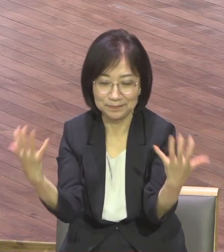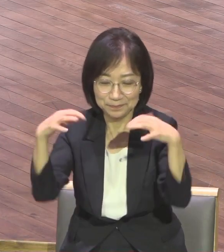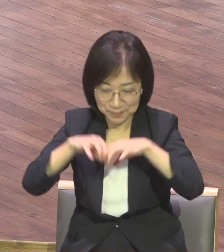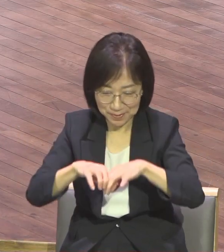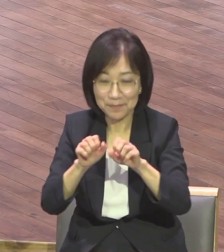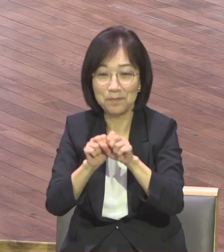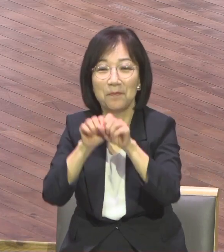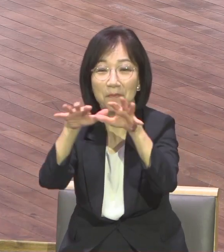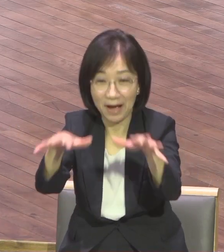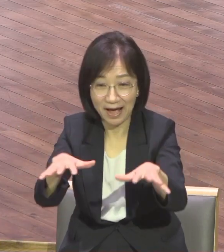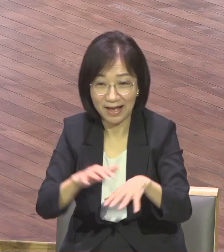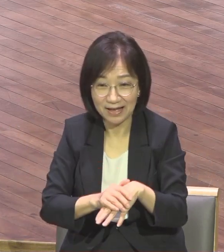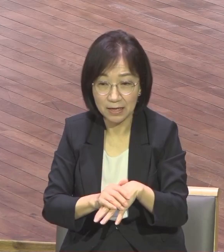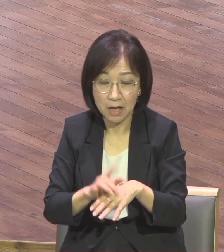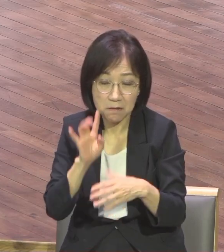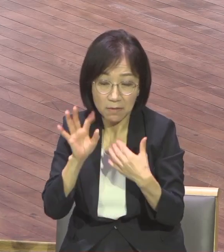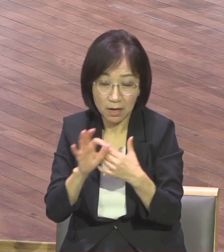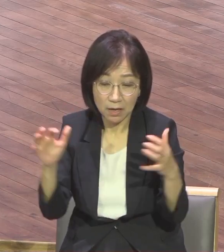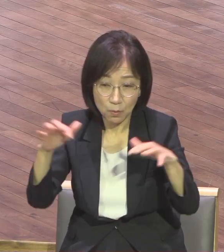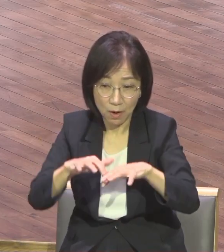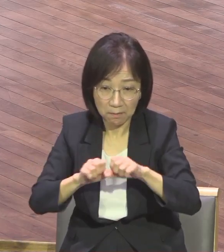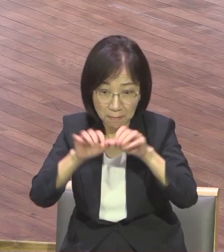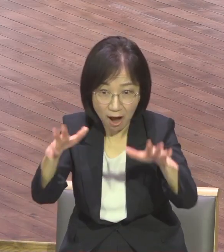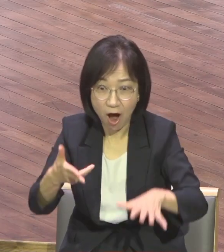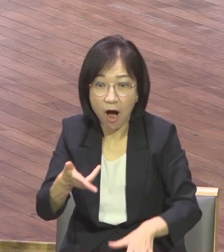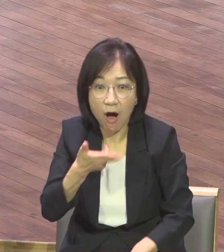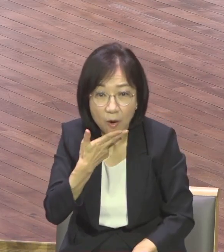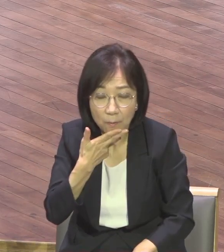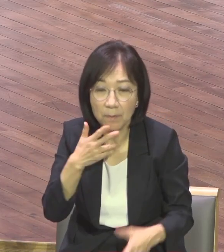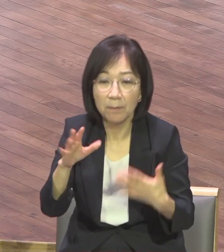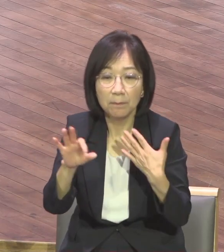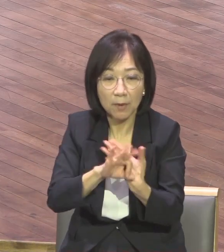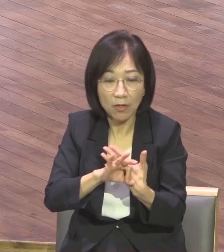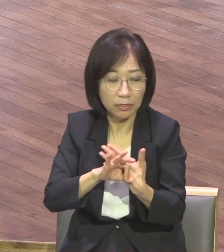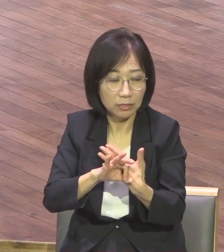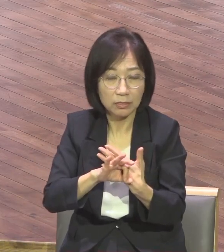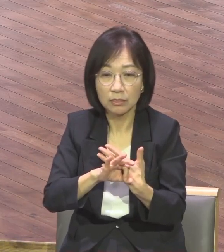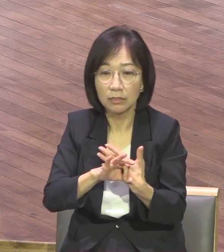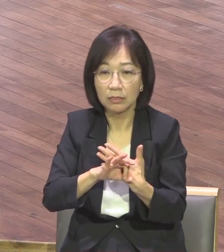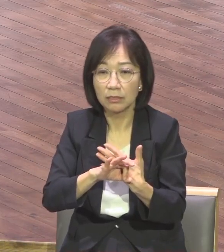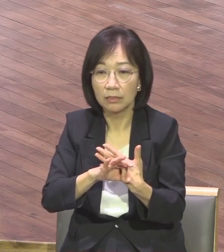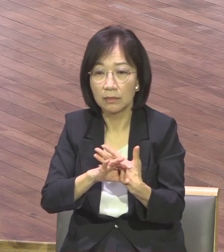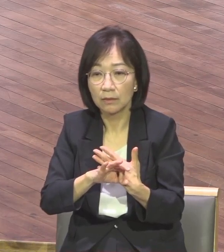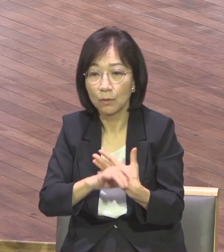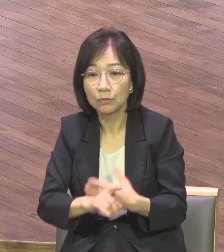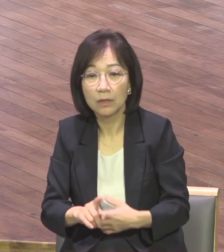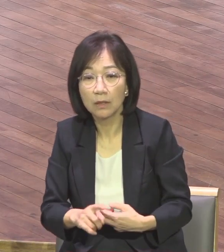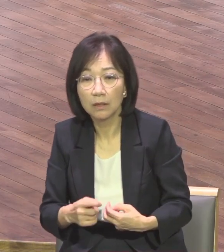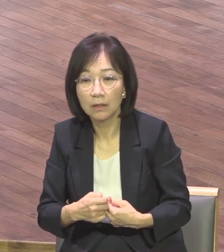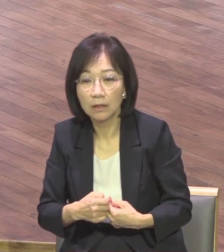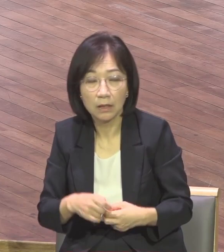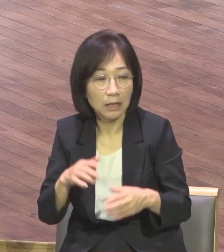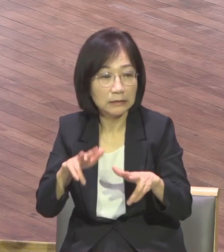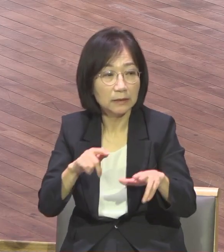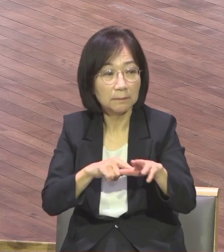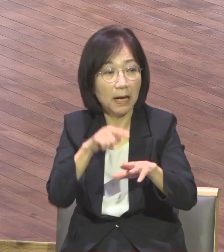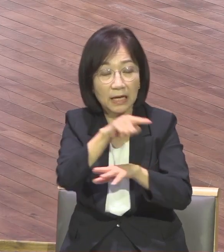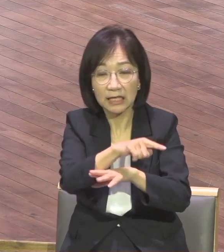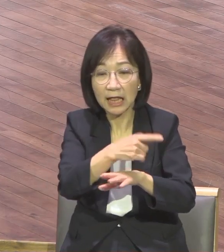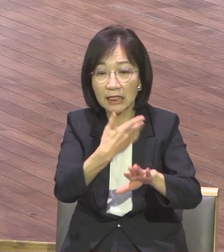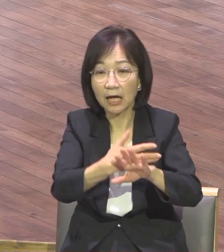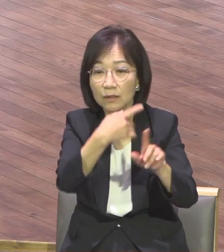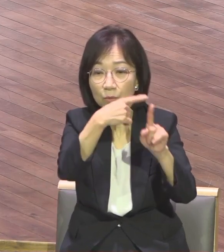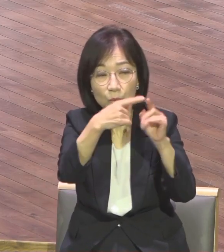처치. 아시겠어요? 매니먼트 처치. 머신이 뭐예요? 기계적인 처치. 저 한국 교회 보세요. 올해 100년씩